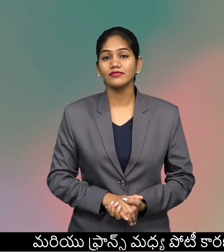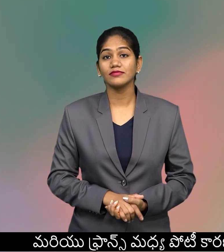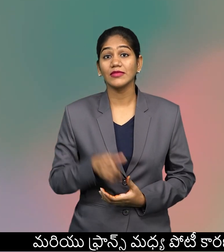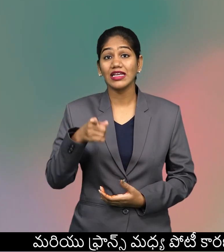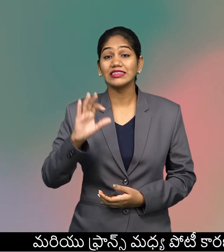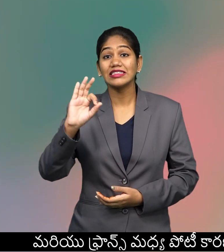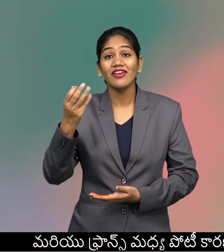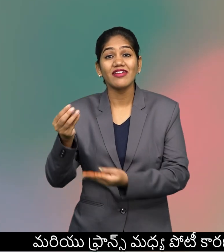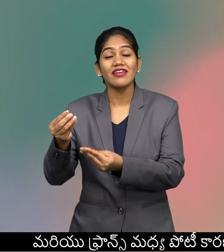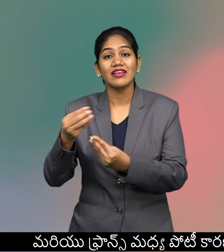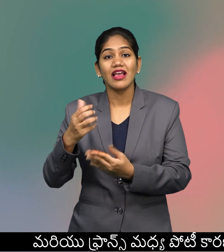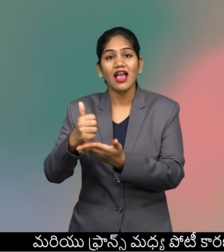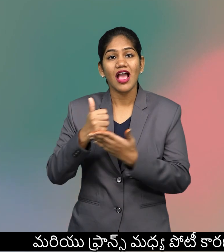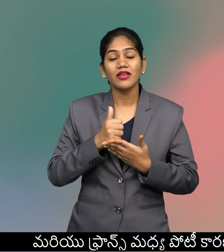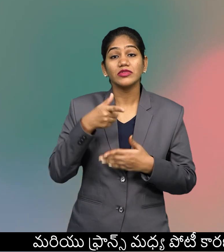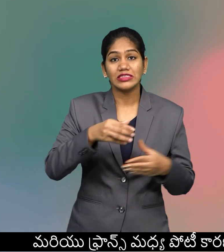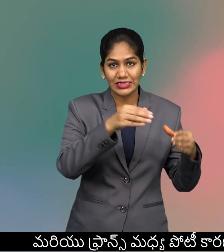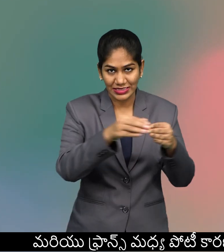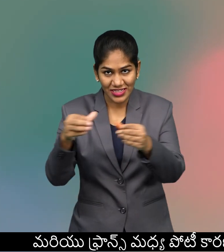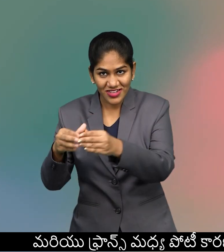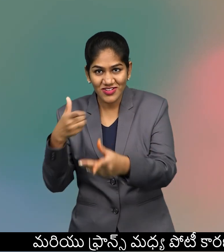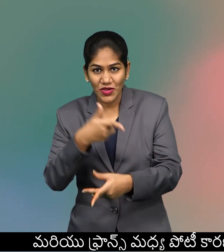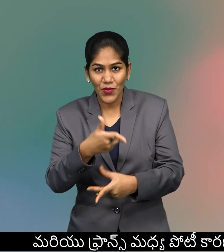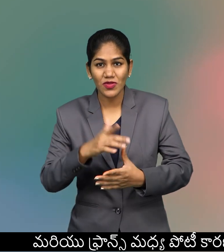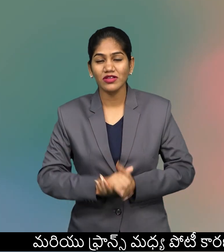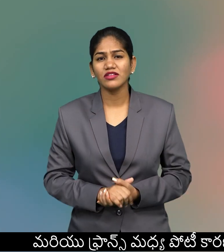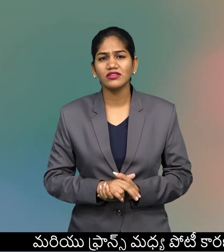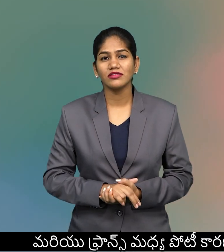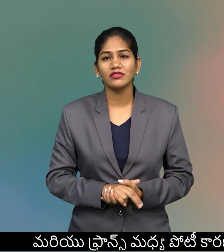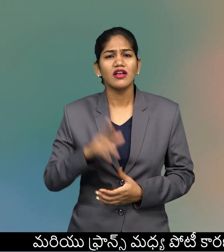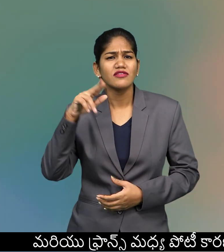మరియు ఫ్రాన్స్ మధ్య పోటీ కారణంగా ఫ్రాన్స్ కాలనీలకు సహాయం చేసింది.